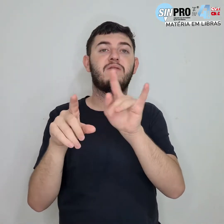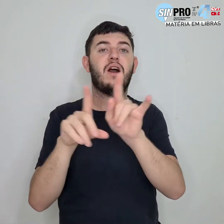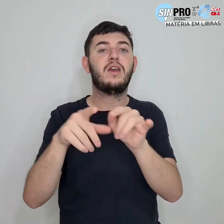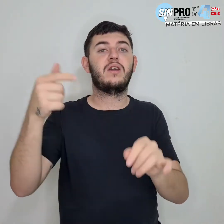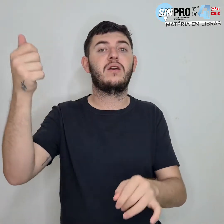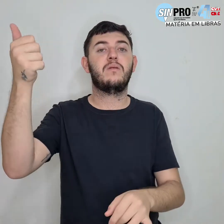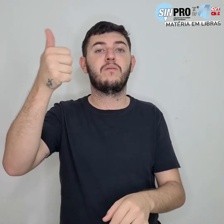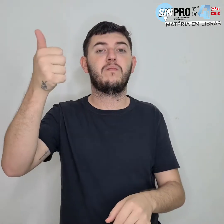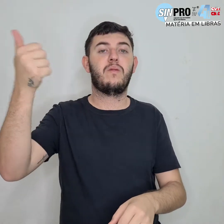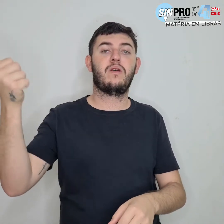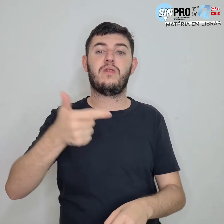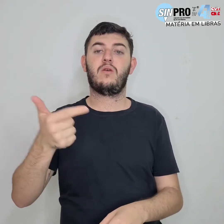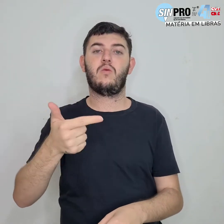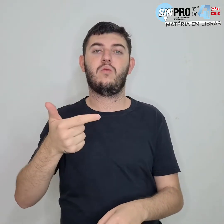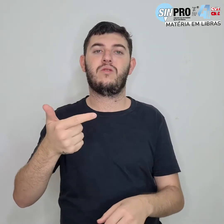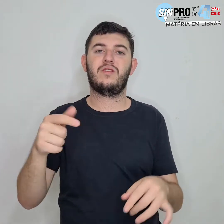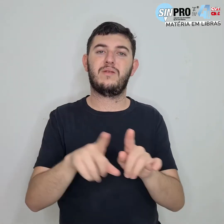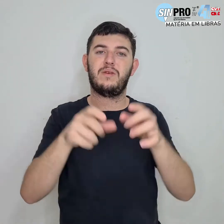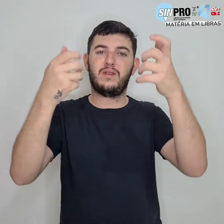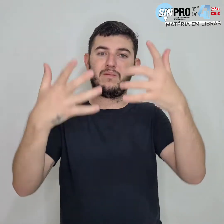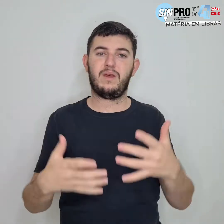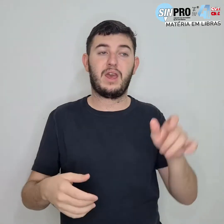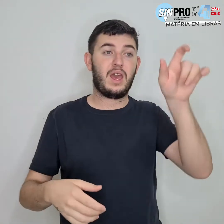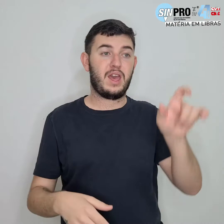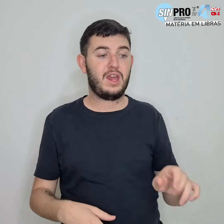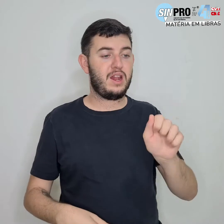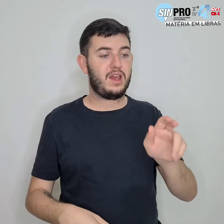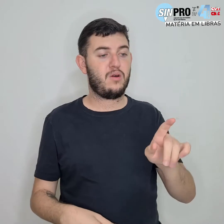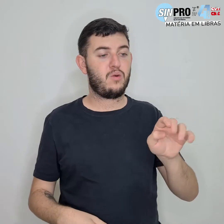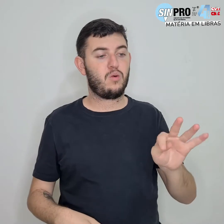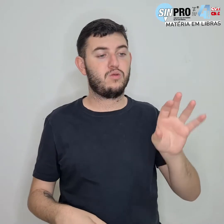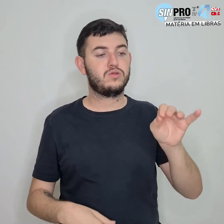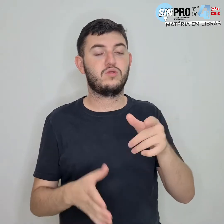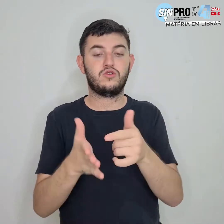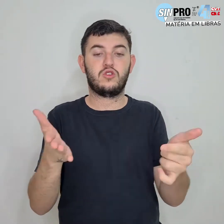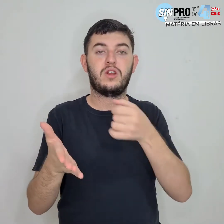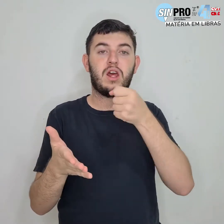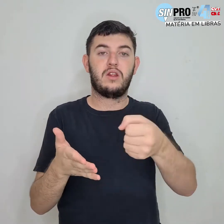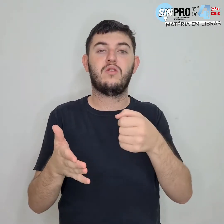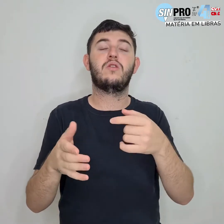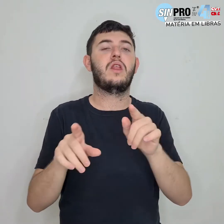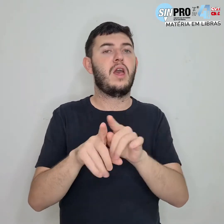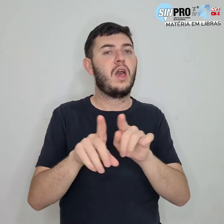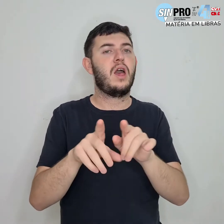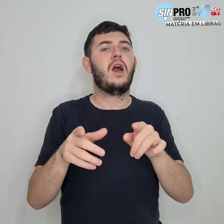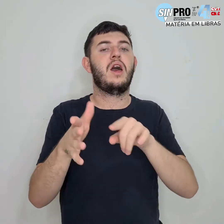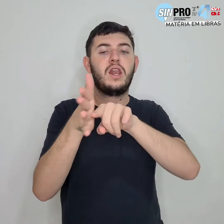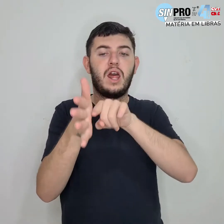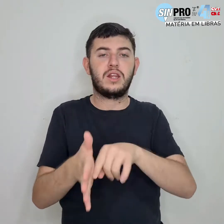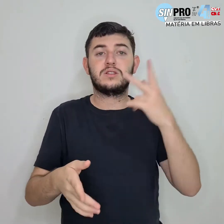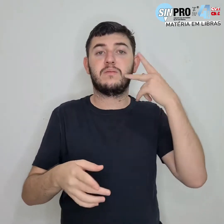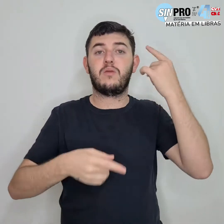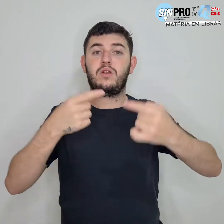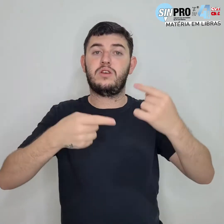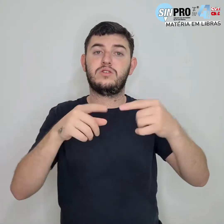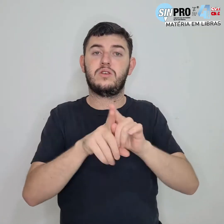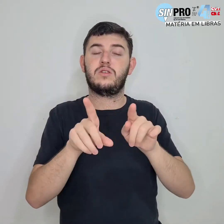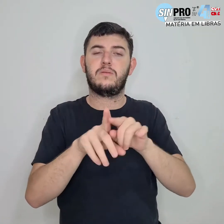jornalista, consultor, analista político e diretor licenciado do Departamento Intersindical de